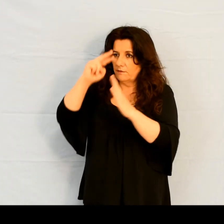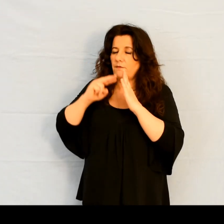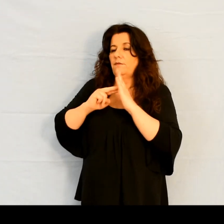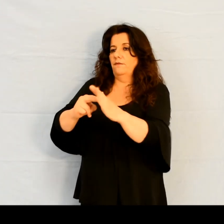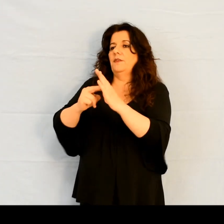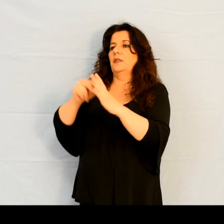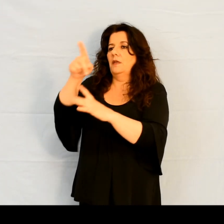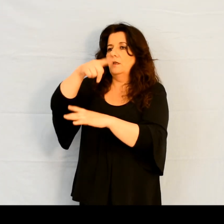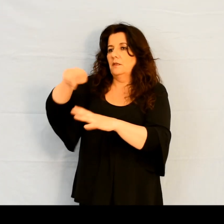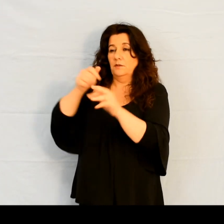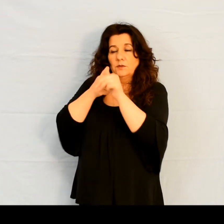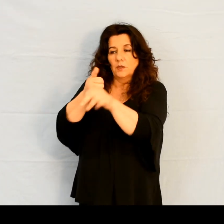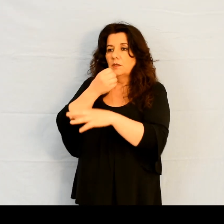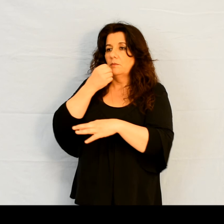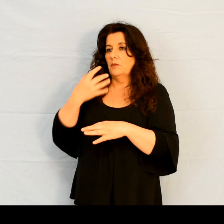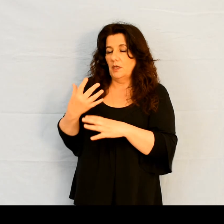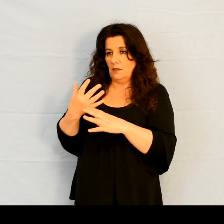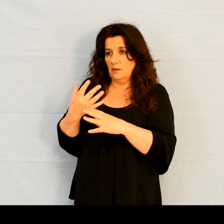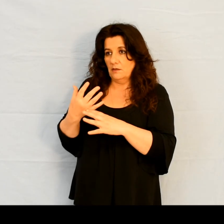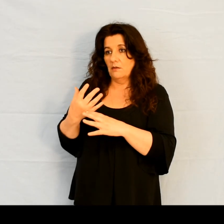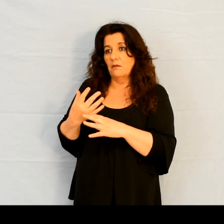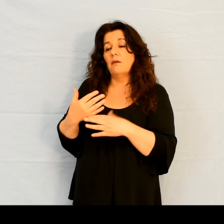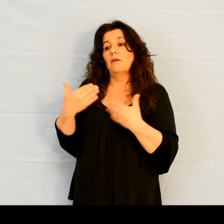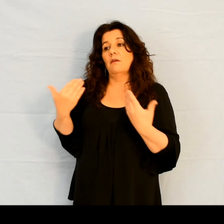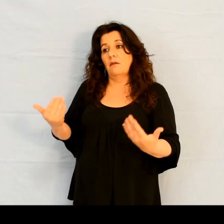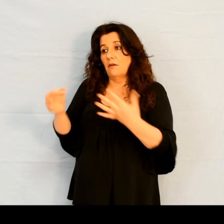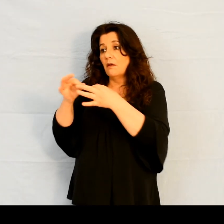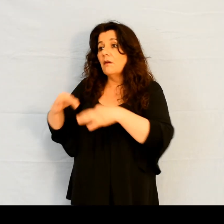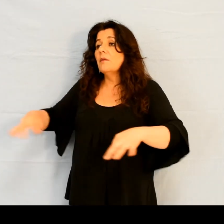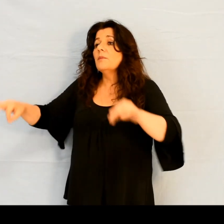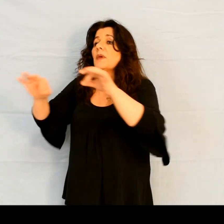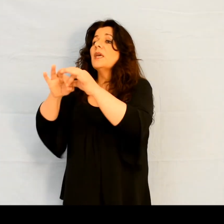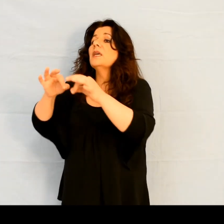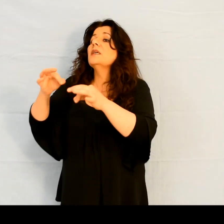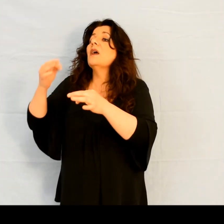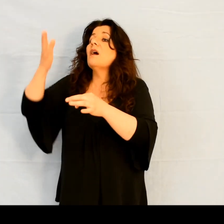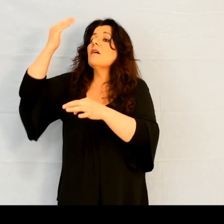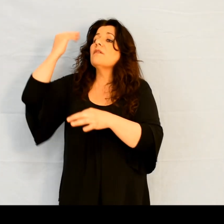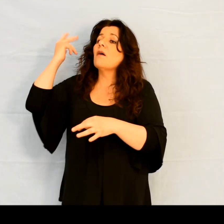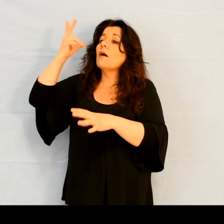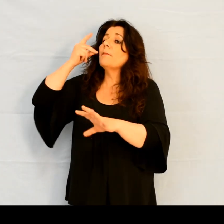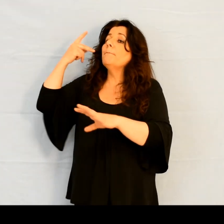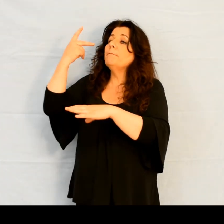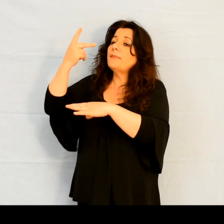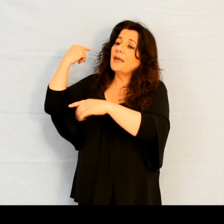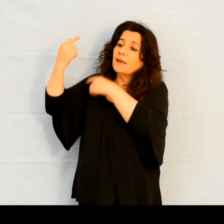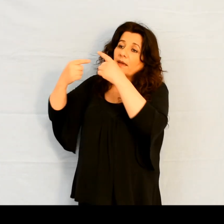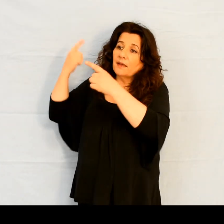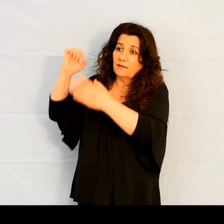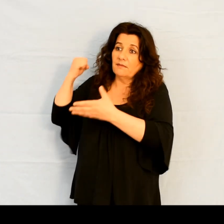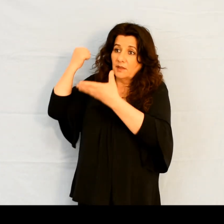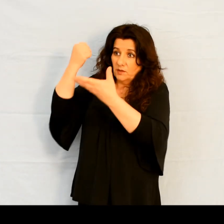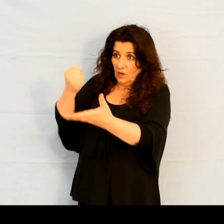Vous habiterez le pays que j'ai donné à vos pères. Vous,